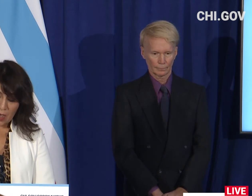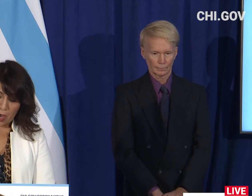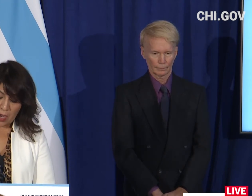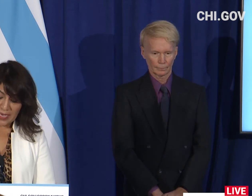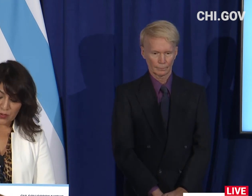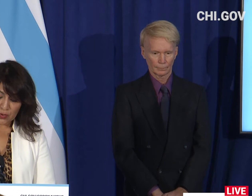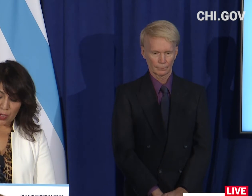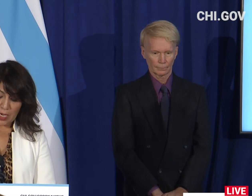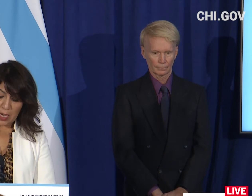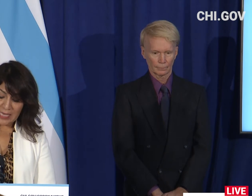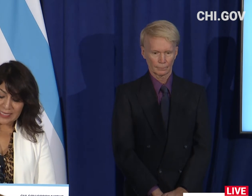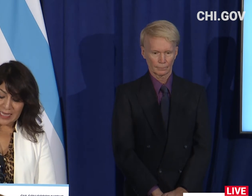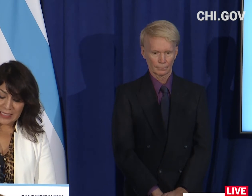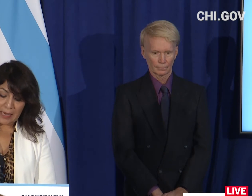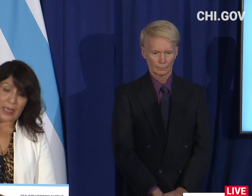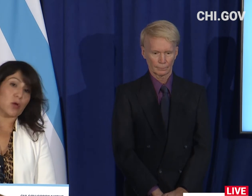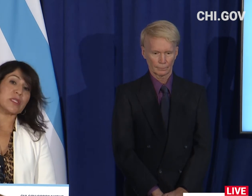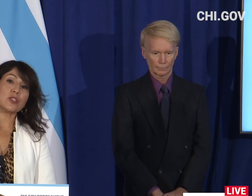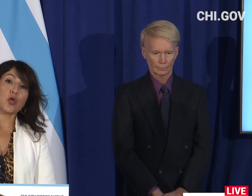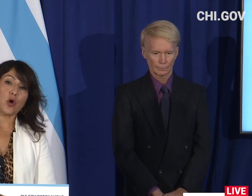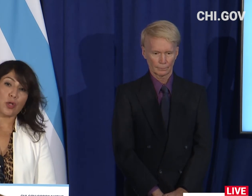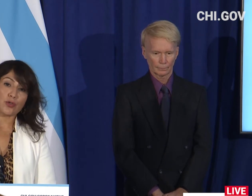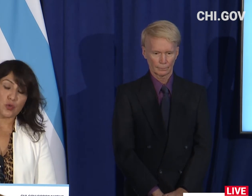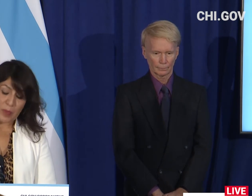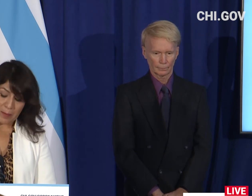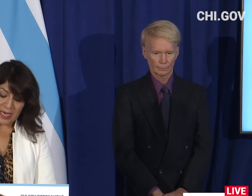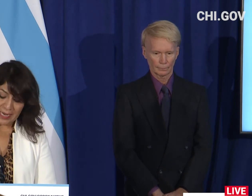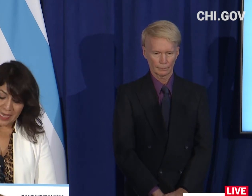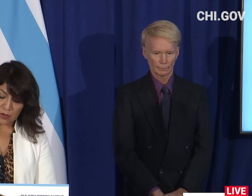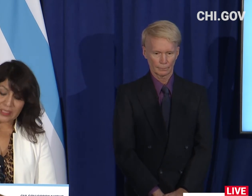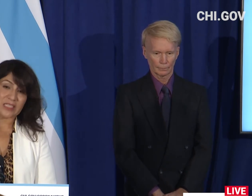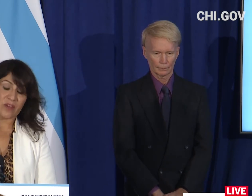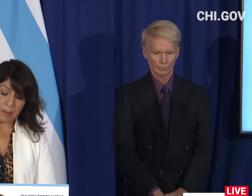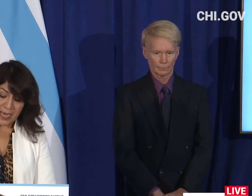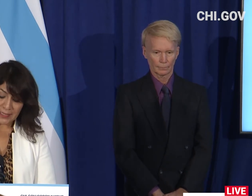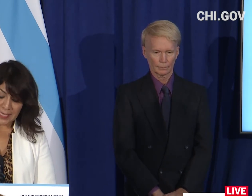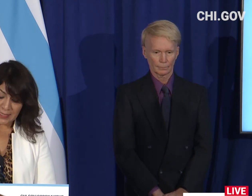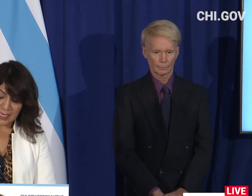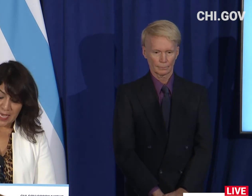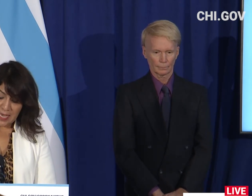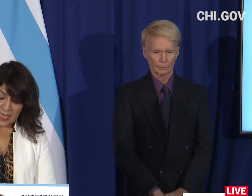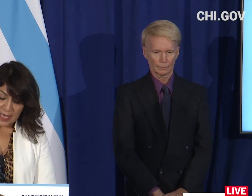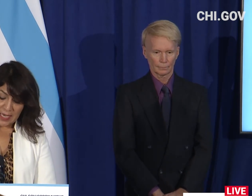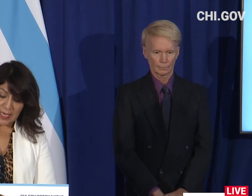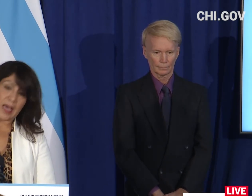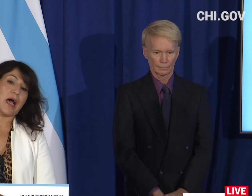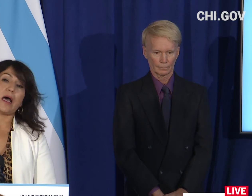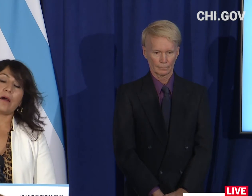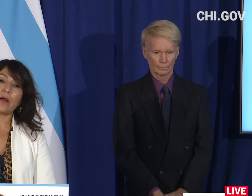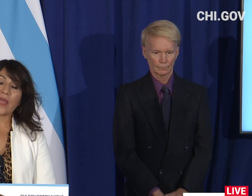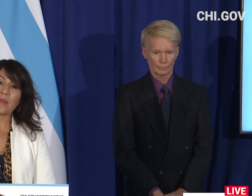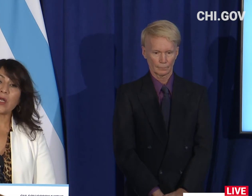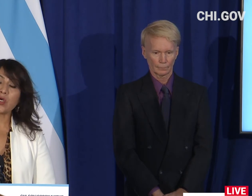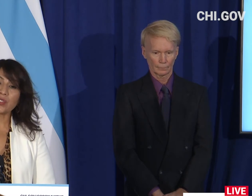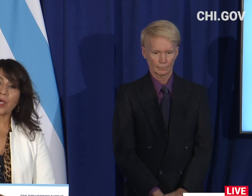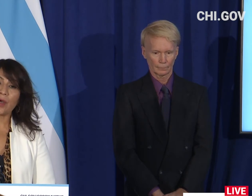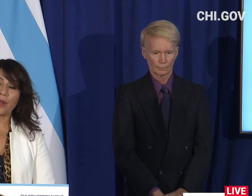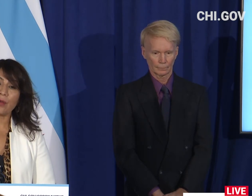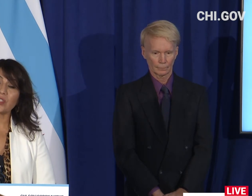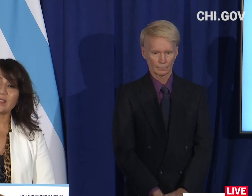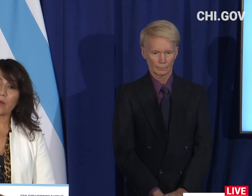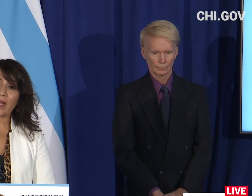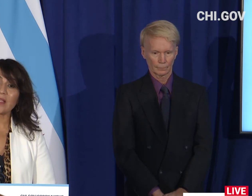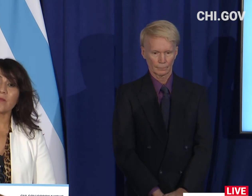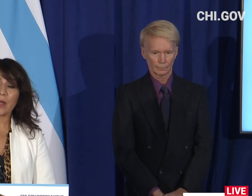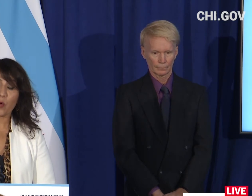esenciales. Esos son las tiendas de abarrotes o los supermercados, las farmacias, y también